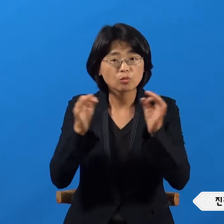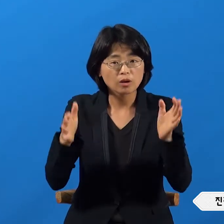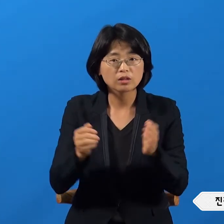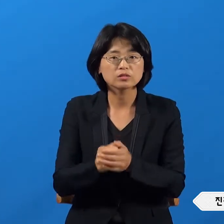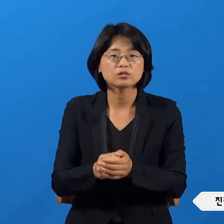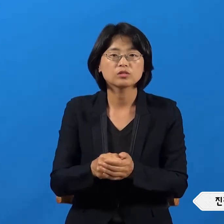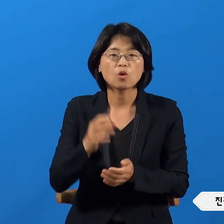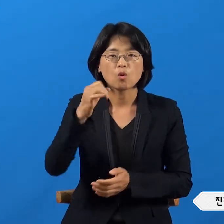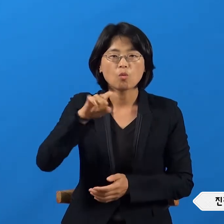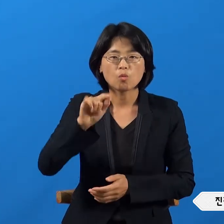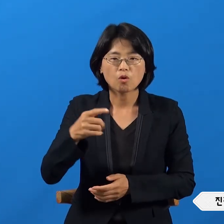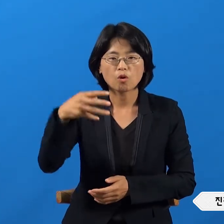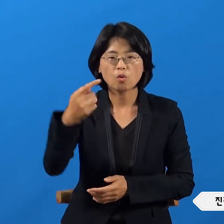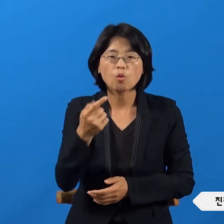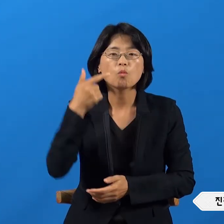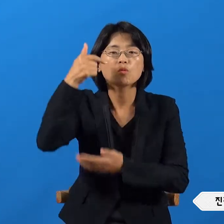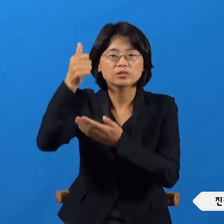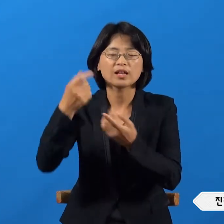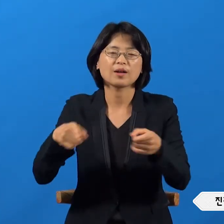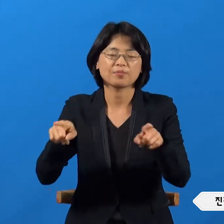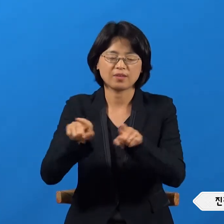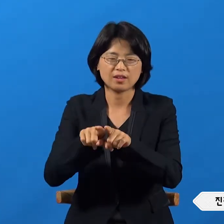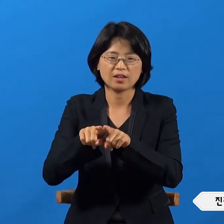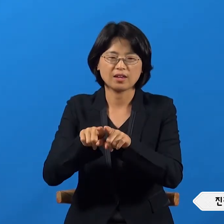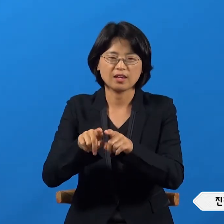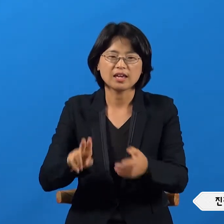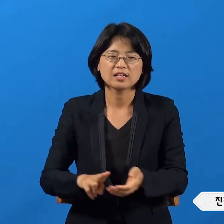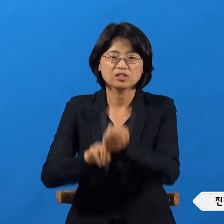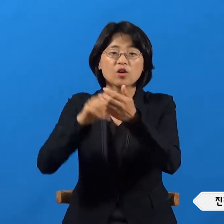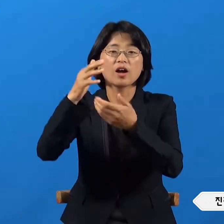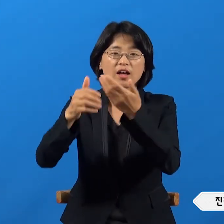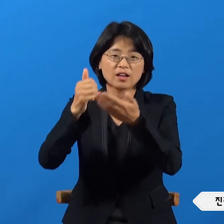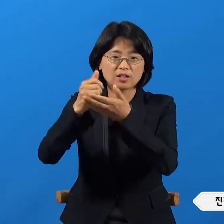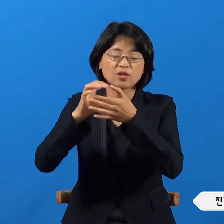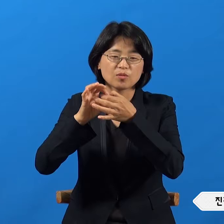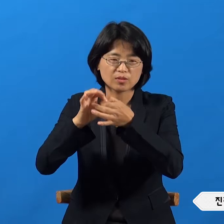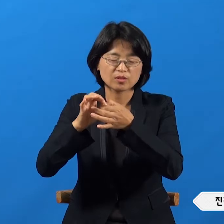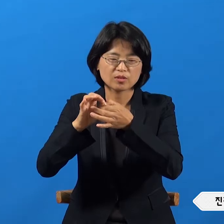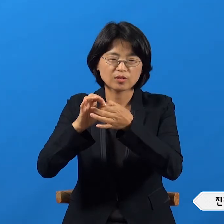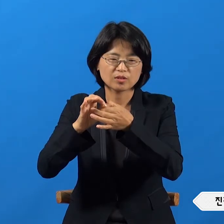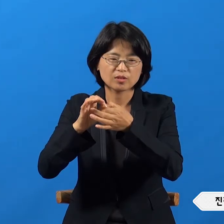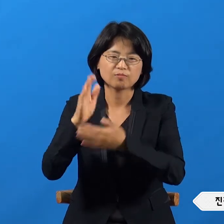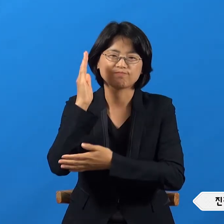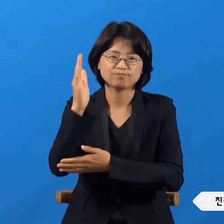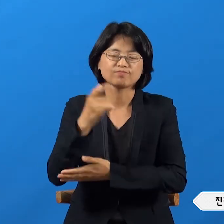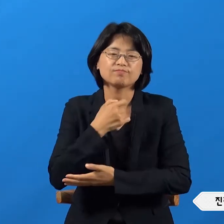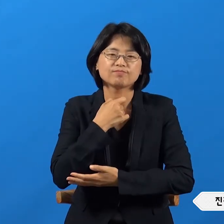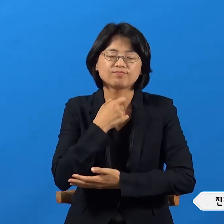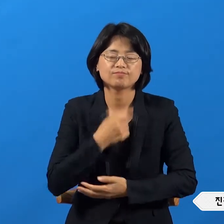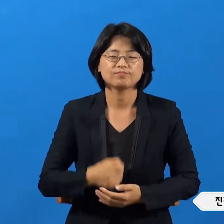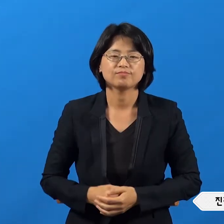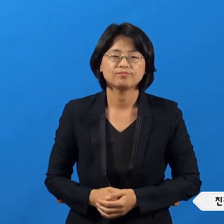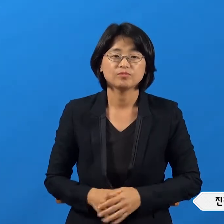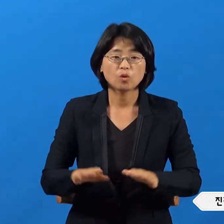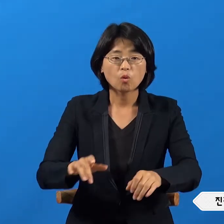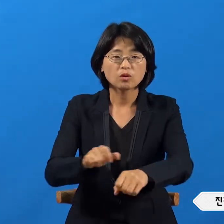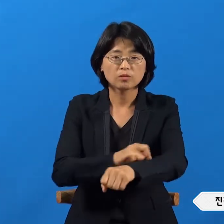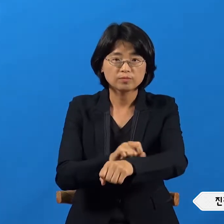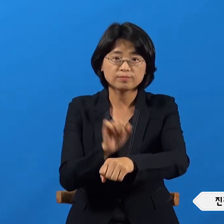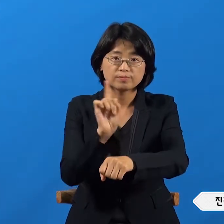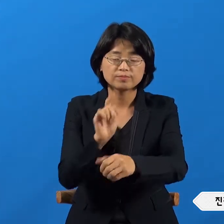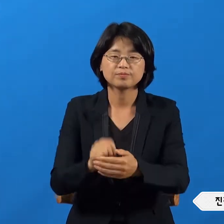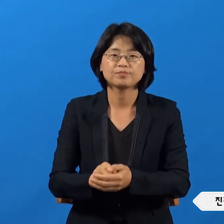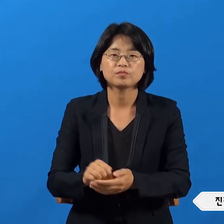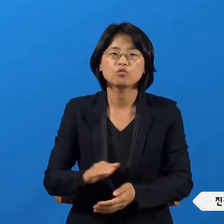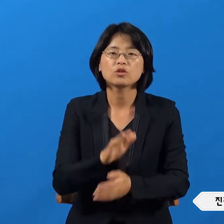역사하시는 기적의 하나님을 함께 나누고자 합니다. 오늘은 특별히 우리의 기도 가운데 역사하시는 기도의